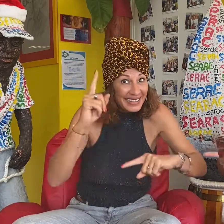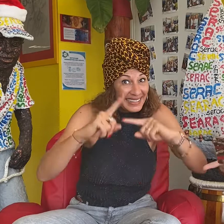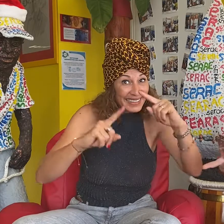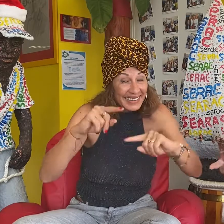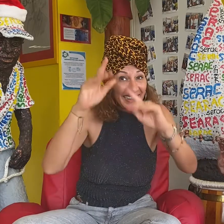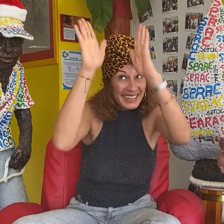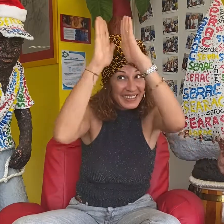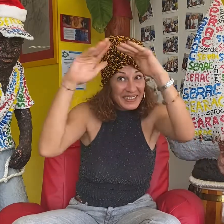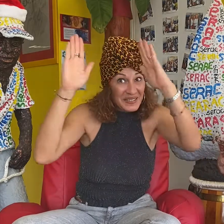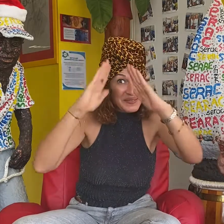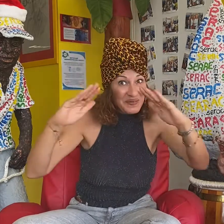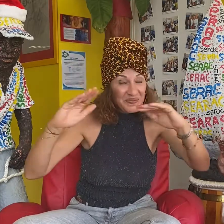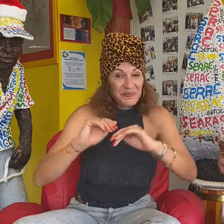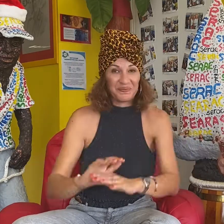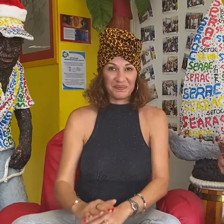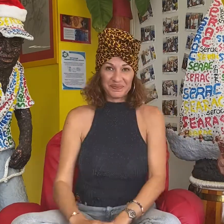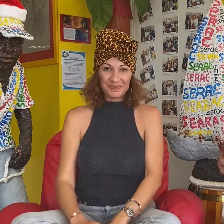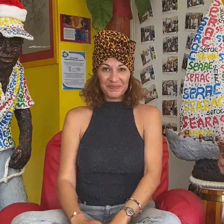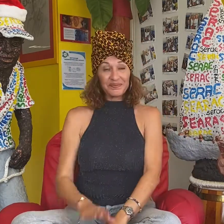Après le repas,